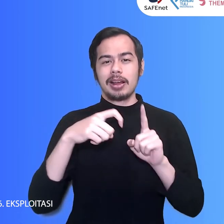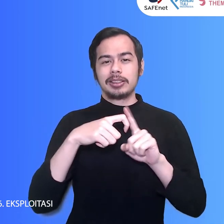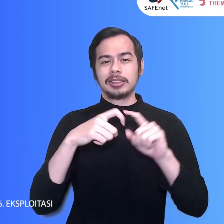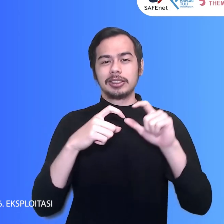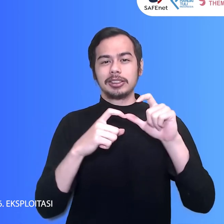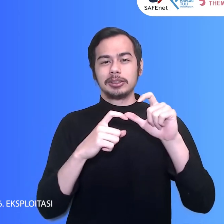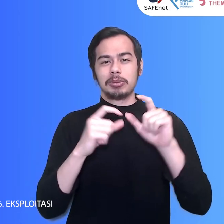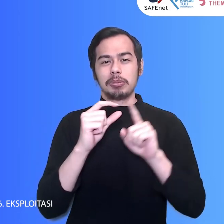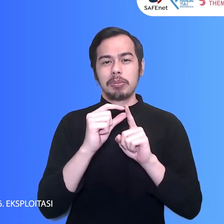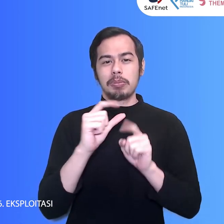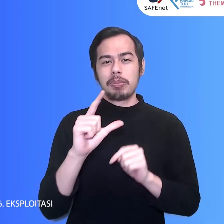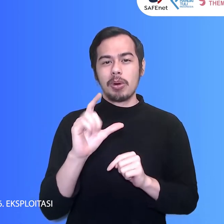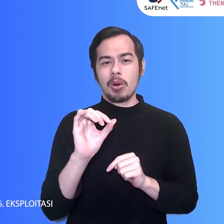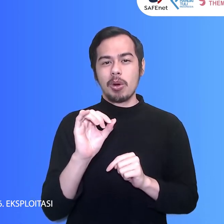Hai serta eksploitasi